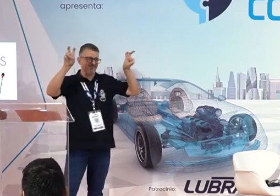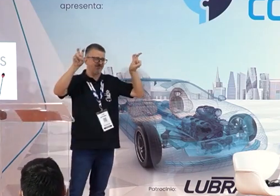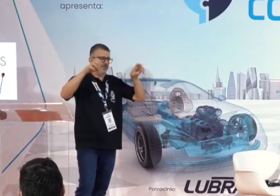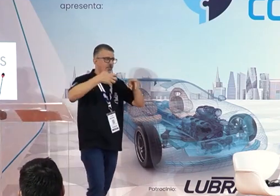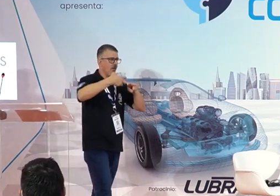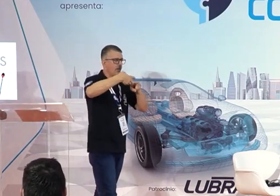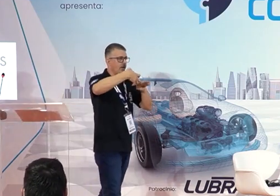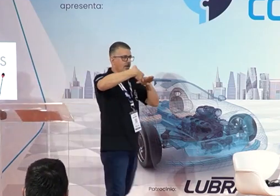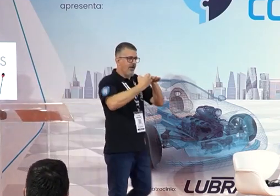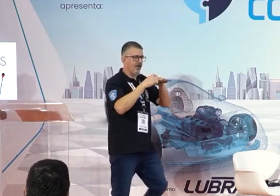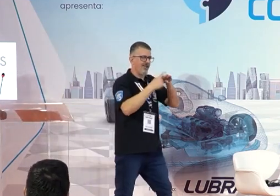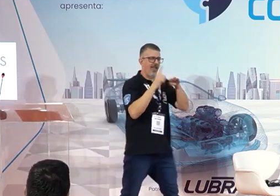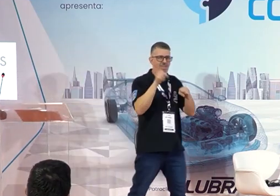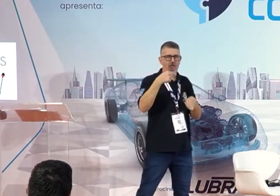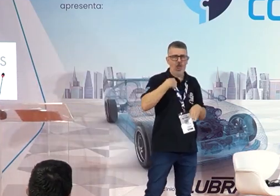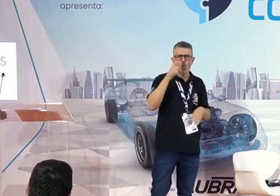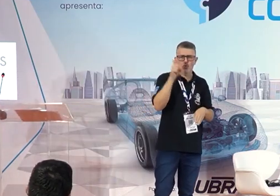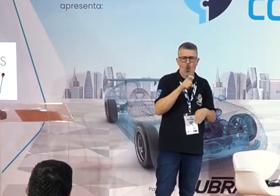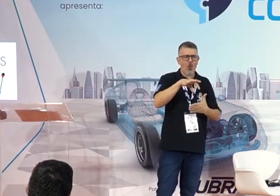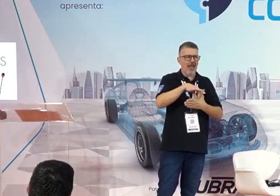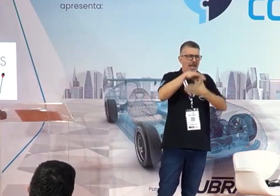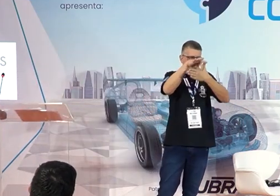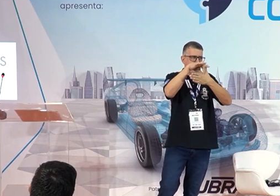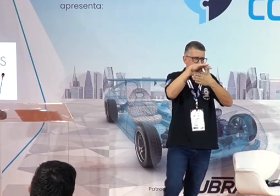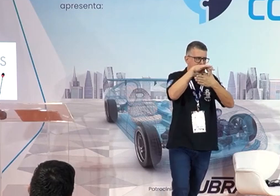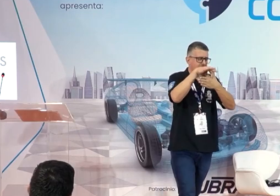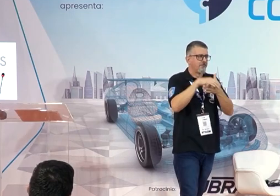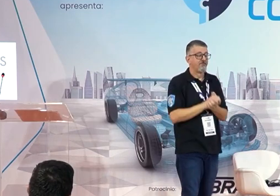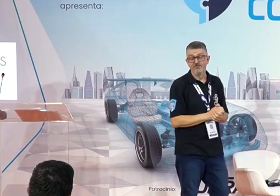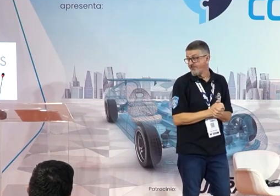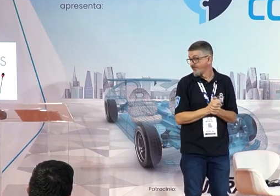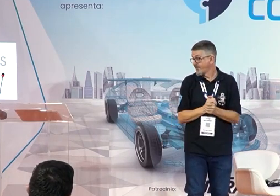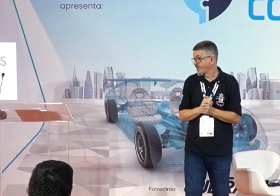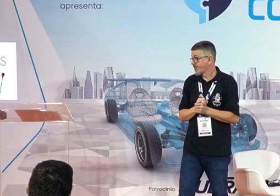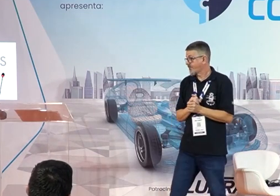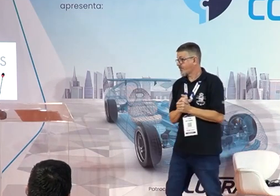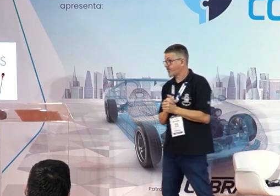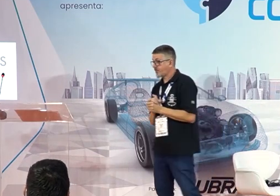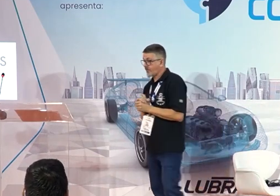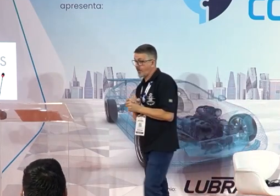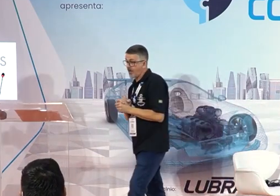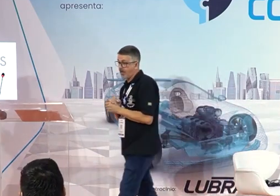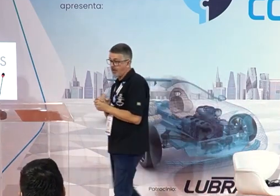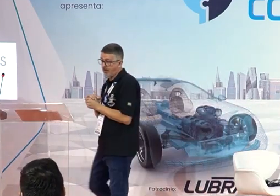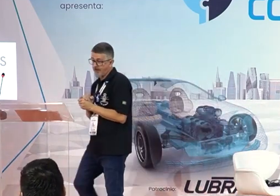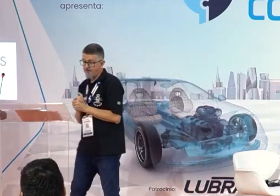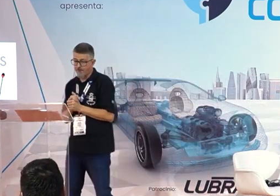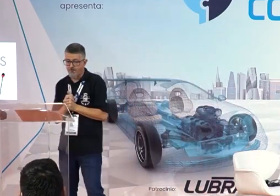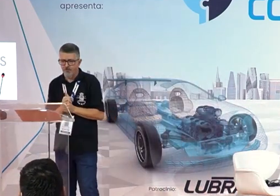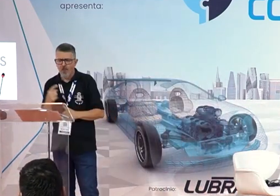o Itamar vai falar um pouquinho sobre essa informação de... em Libras, sobre mecânica que ele é líder.